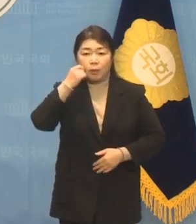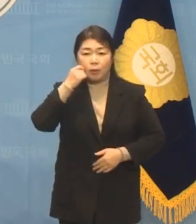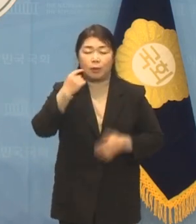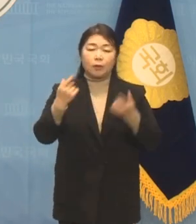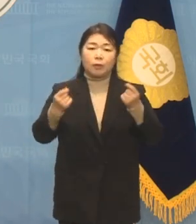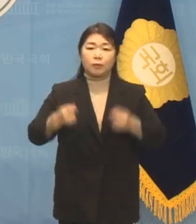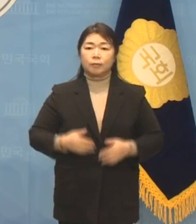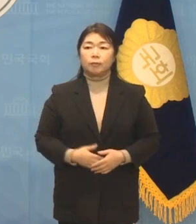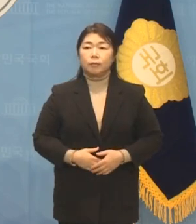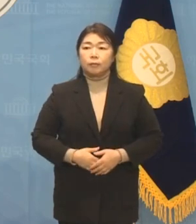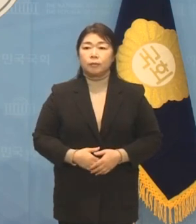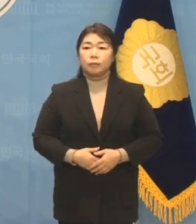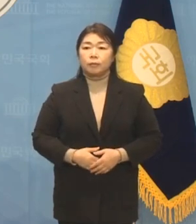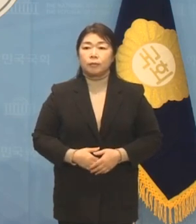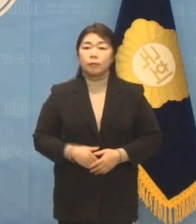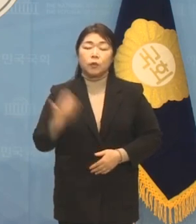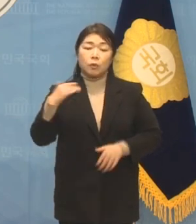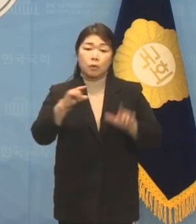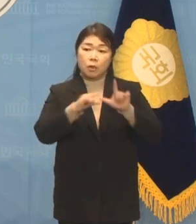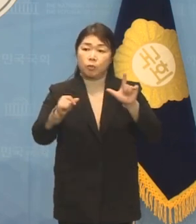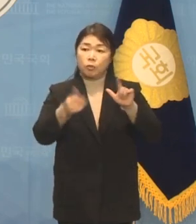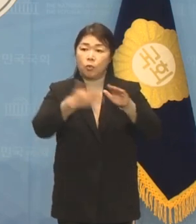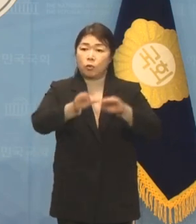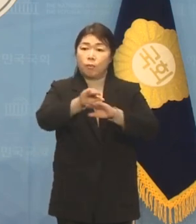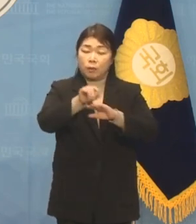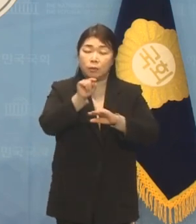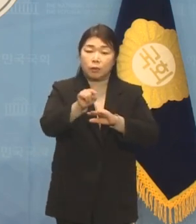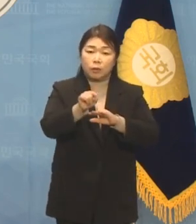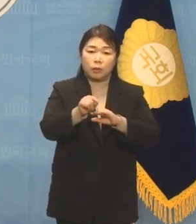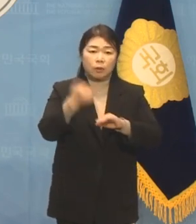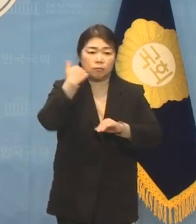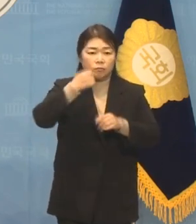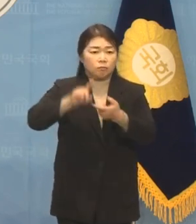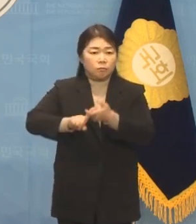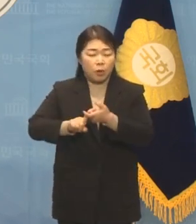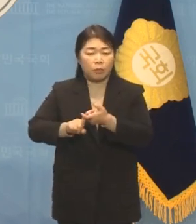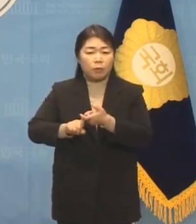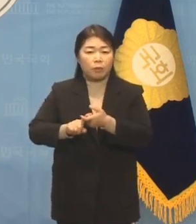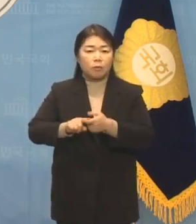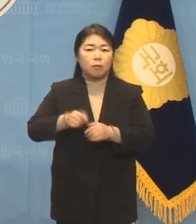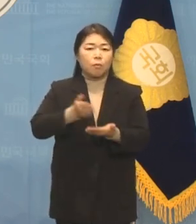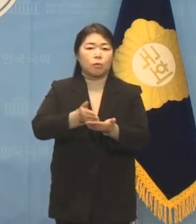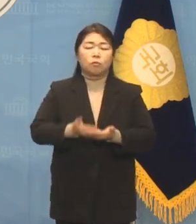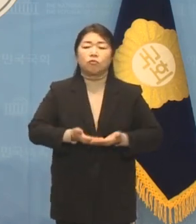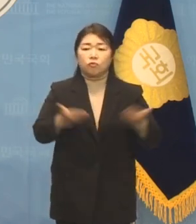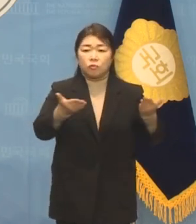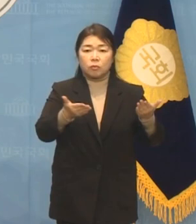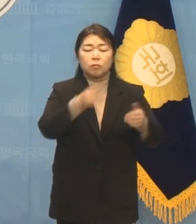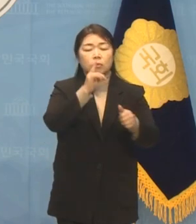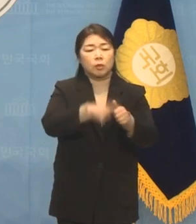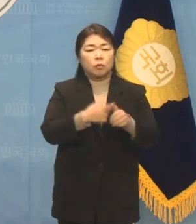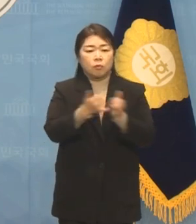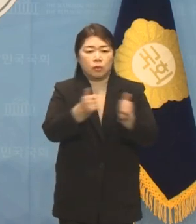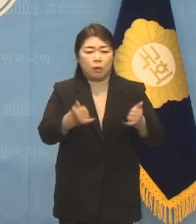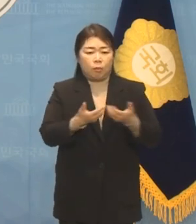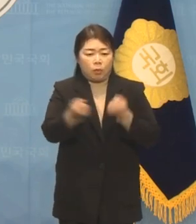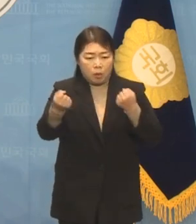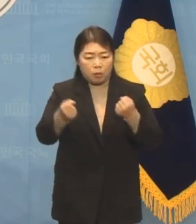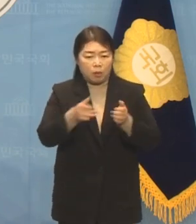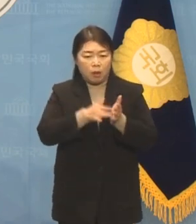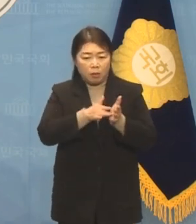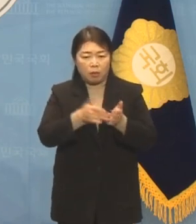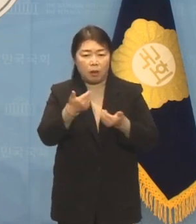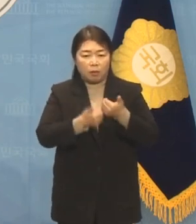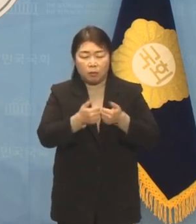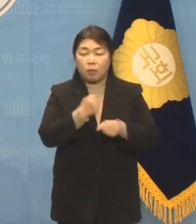것 같습니다. 요즘 일부 공영방송이 편향되고 왜곡된 보도는 국민의 분열을 조장하고 갈등을 유발하고